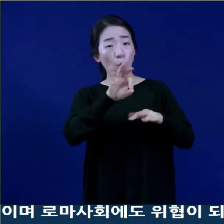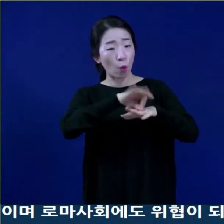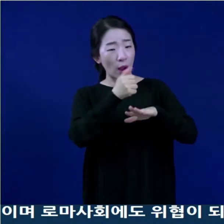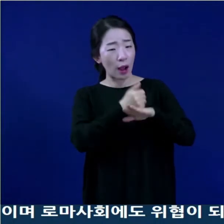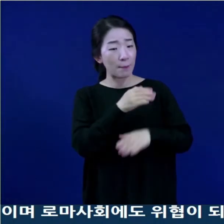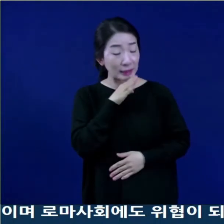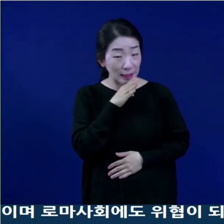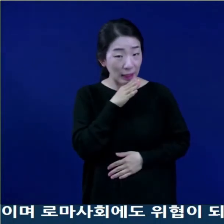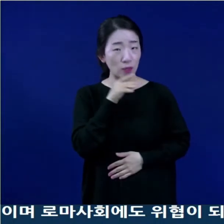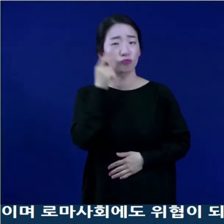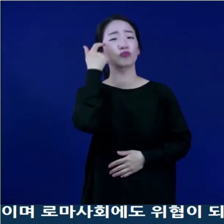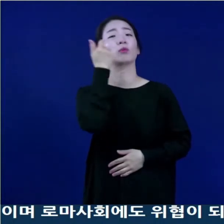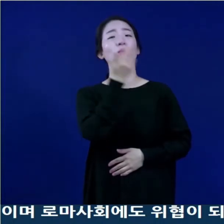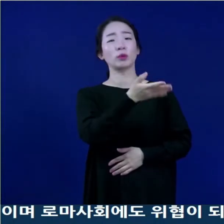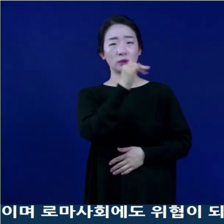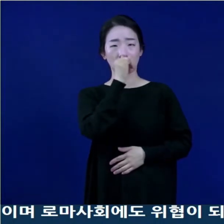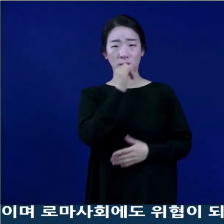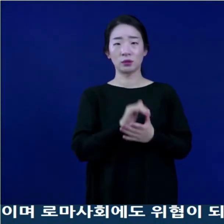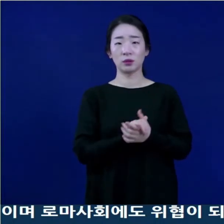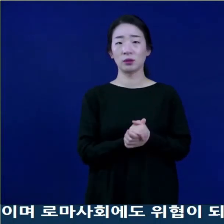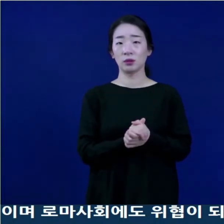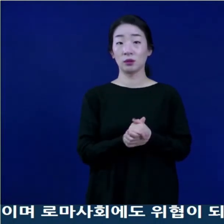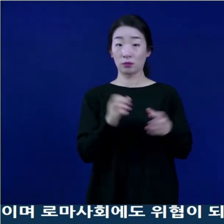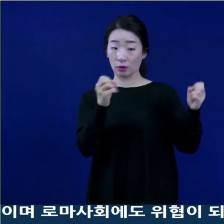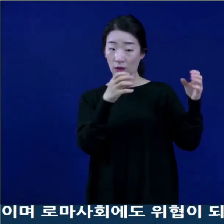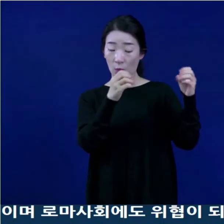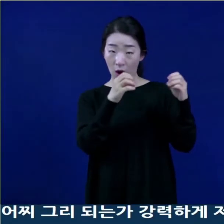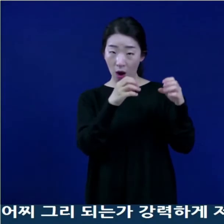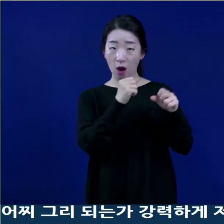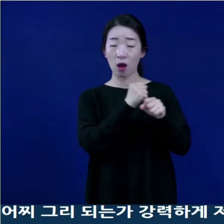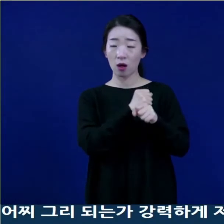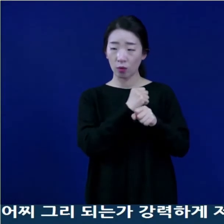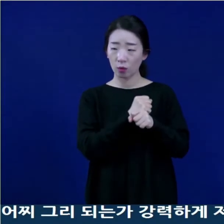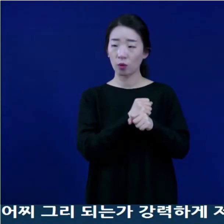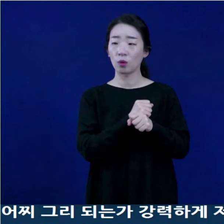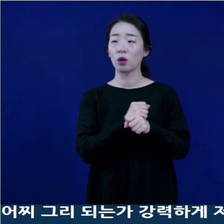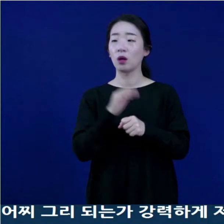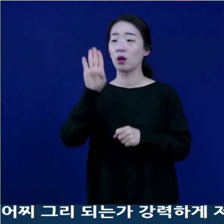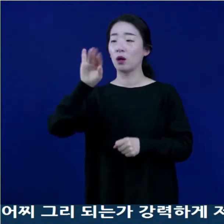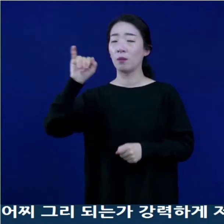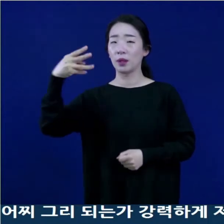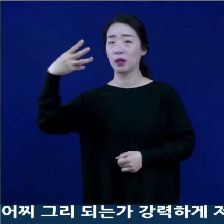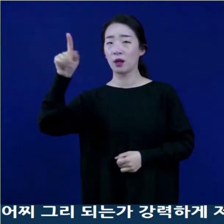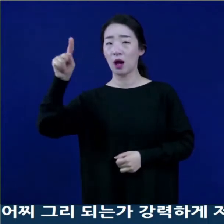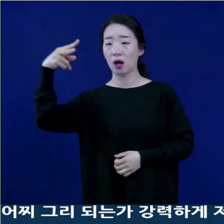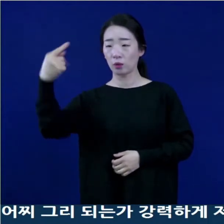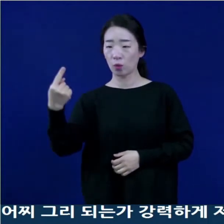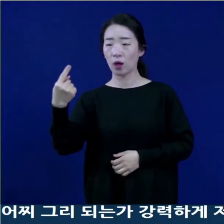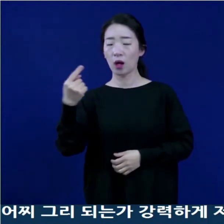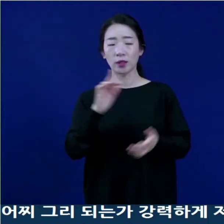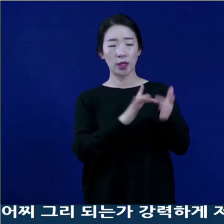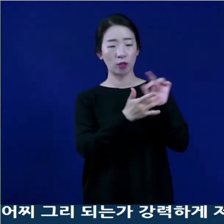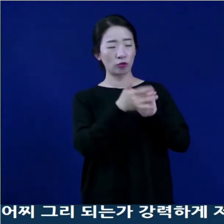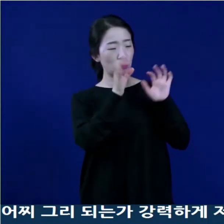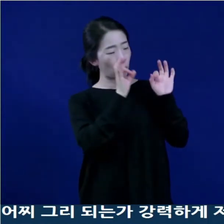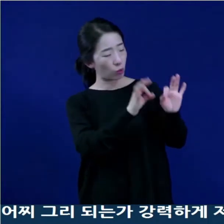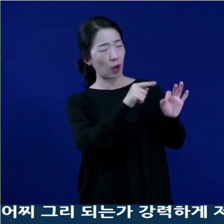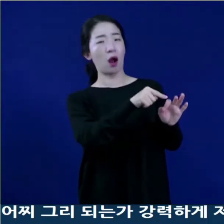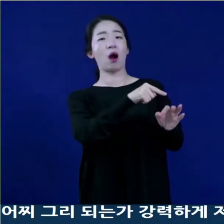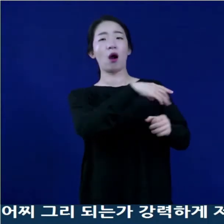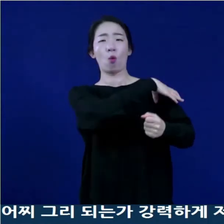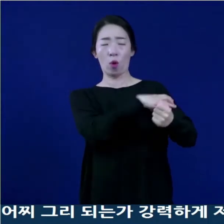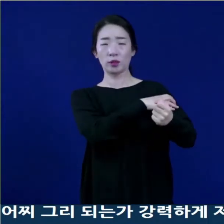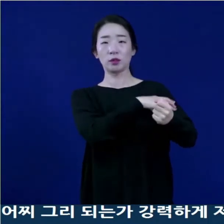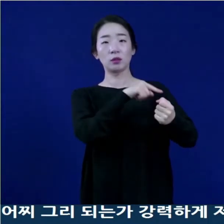예수님 사이에 대화가 진행이 되고, 대화가 진행이 될수록 빌라도가 예수님의 이 권위와 인품에 감화를